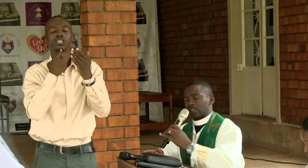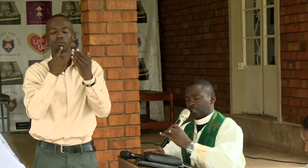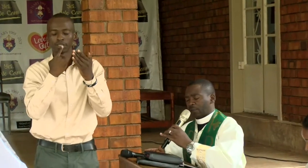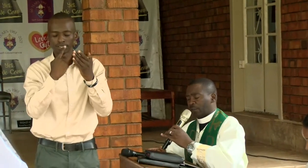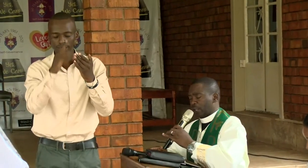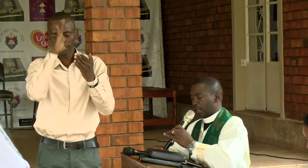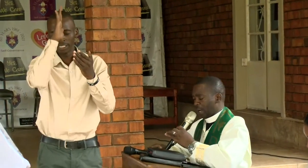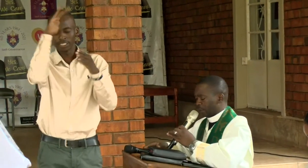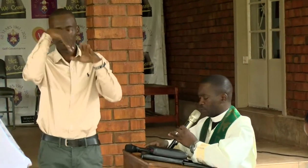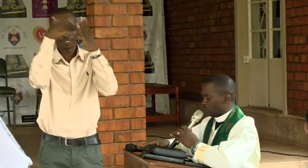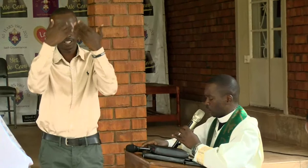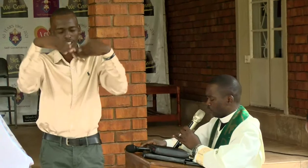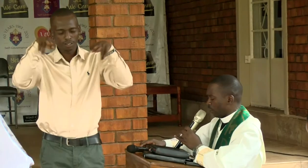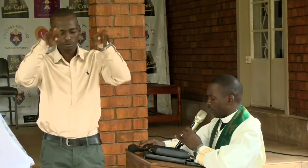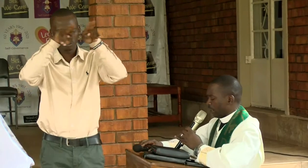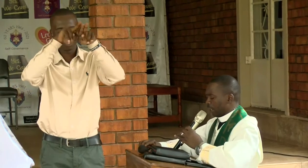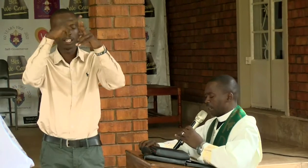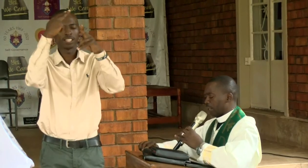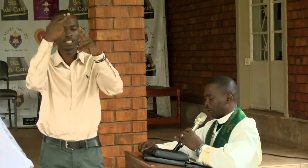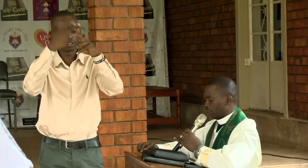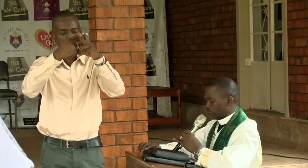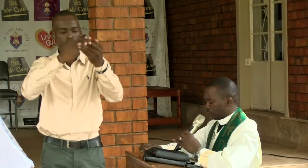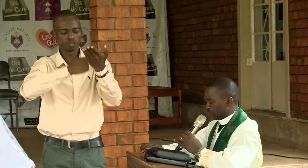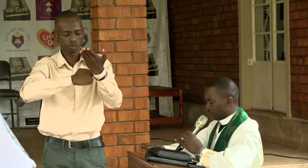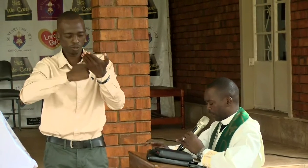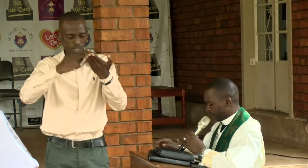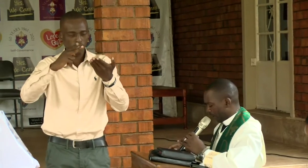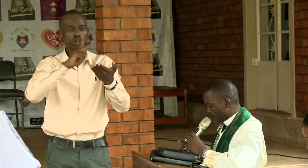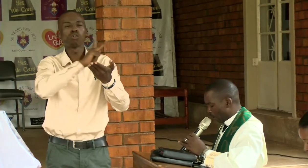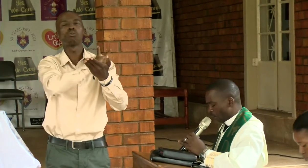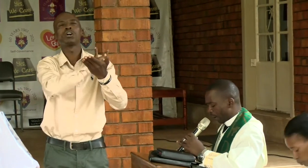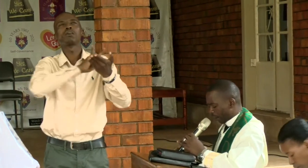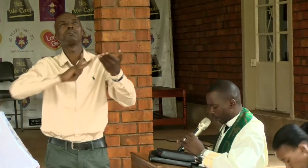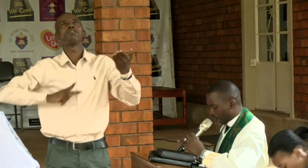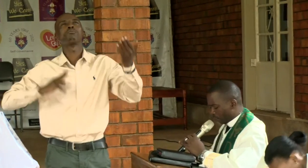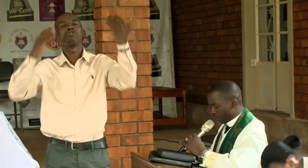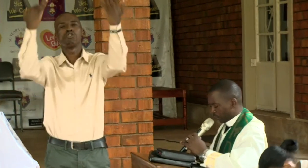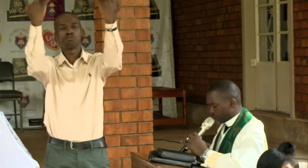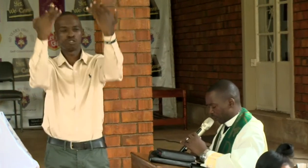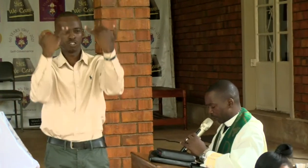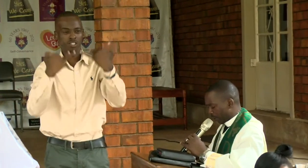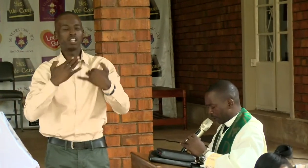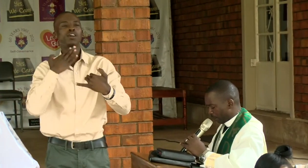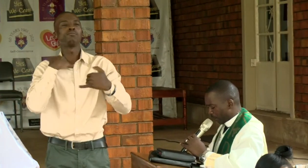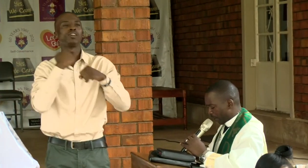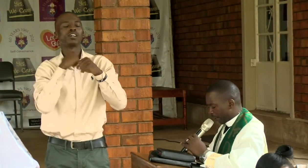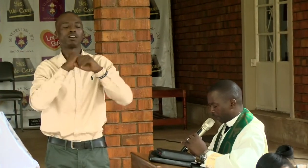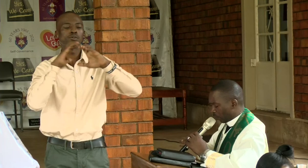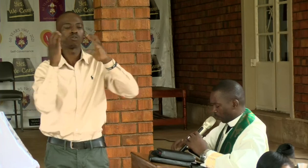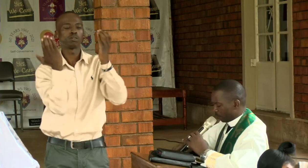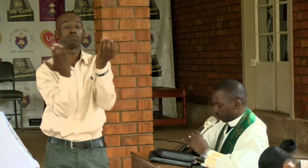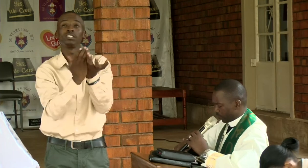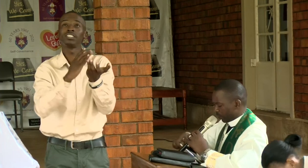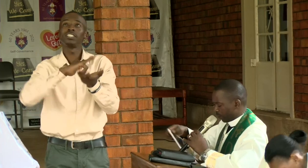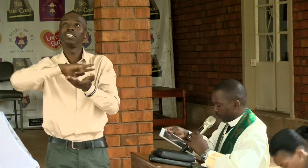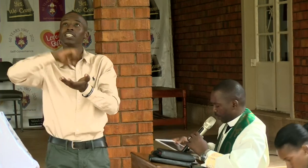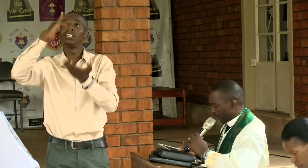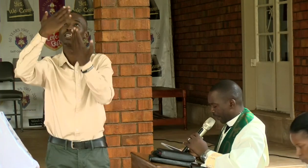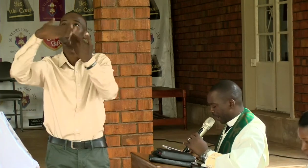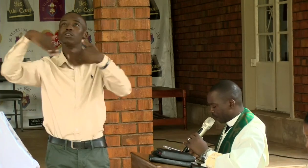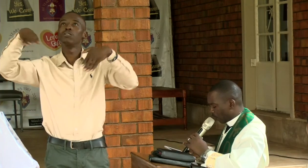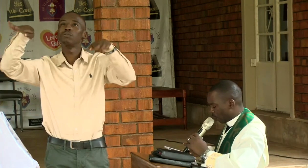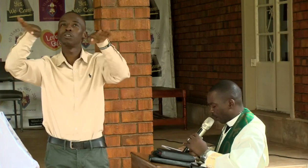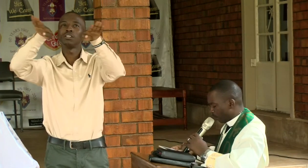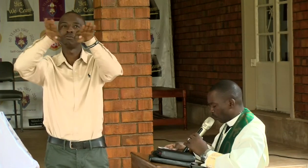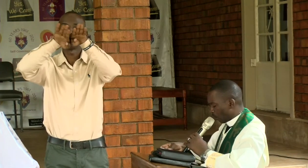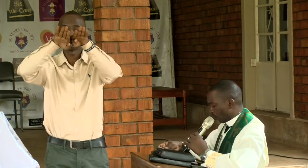tusabe nti kitaffe ali mu ggulu erinnya lyo litukuzibwe obwakabaka bw'obujje byagala bikolebwe mu nsi